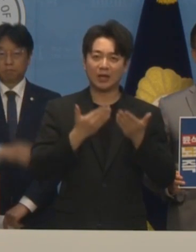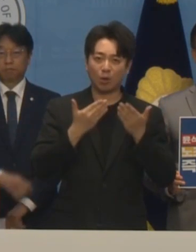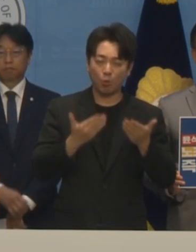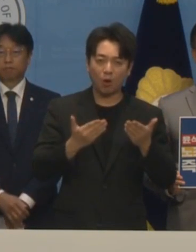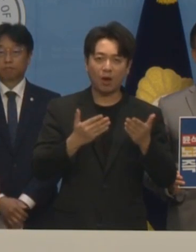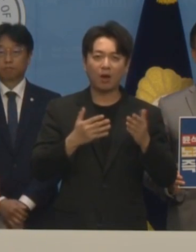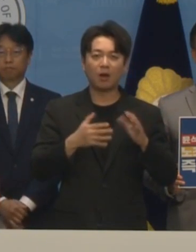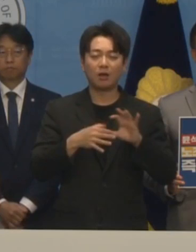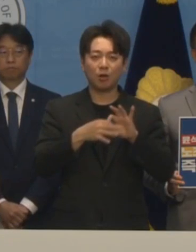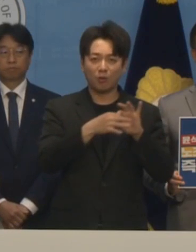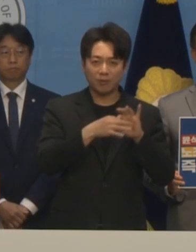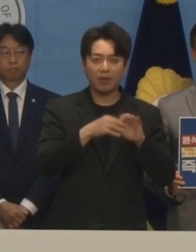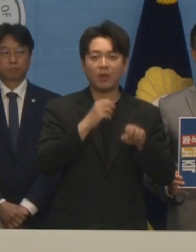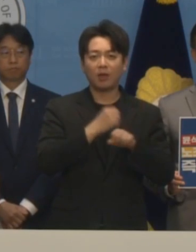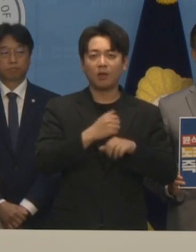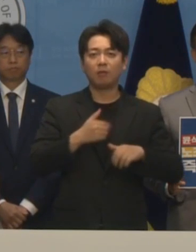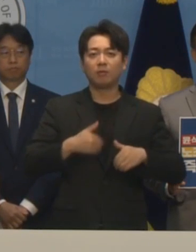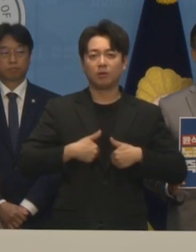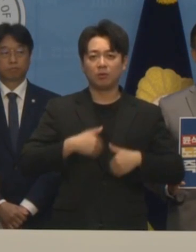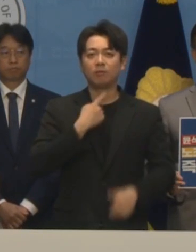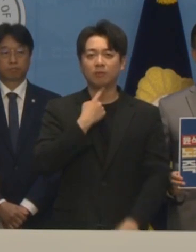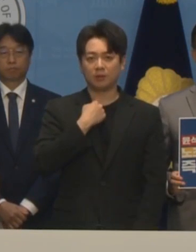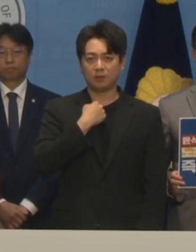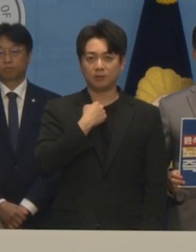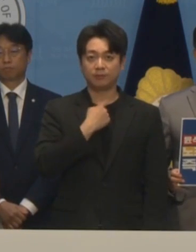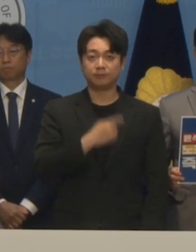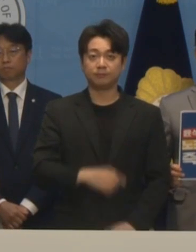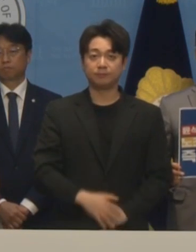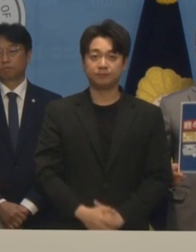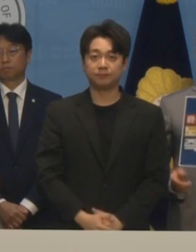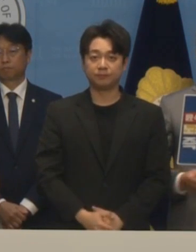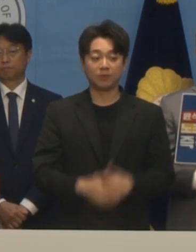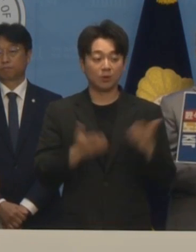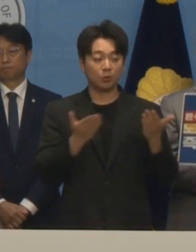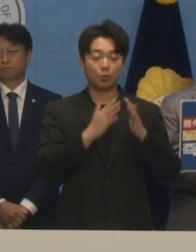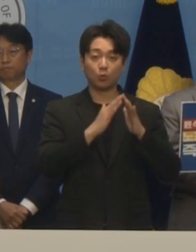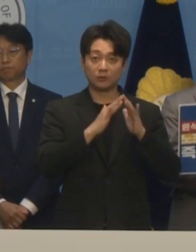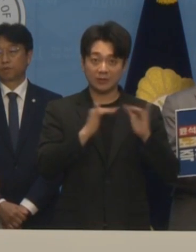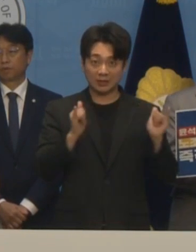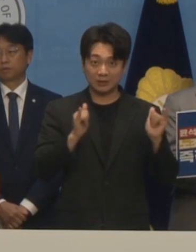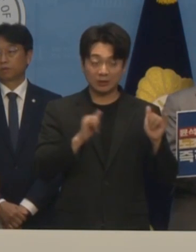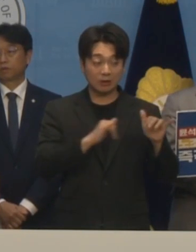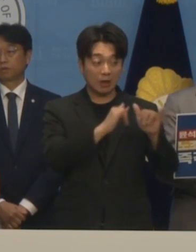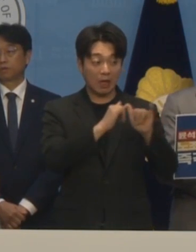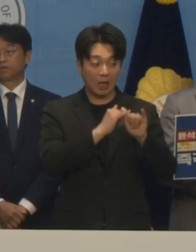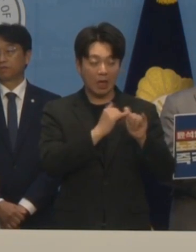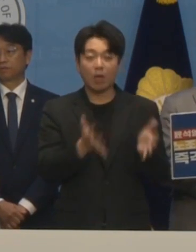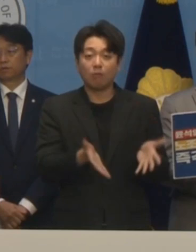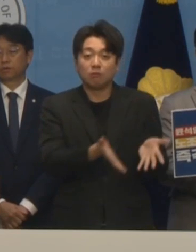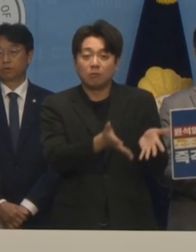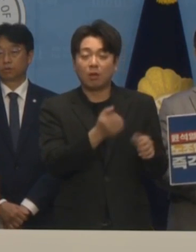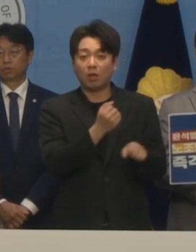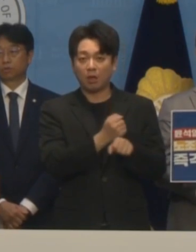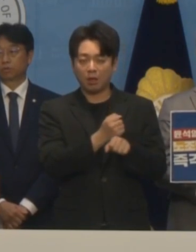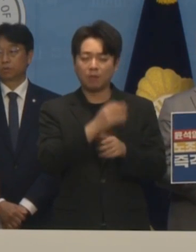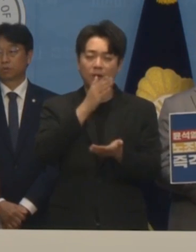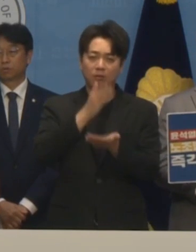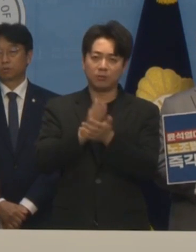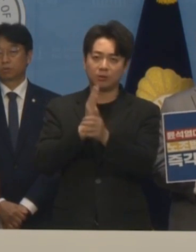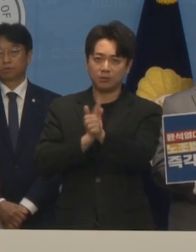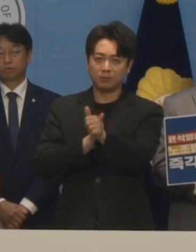연대가 있었습니다. 더 이상 노동자를 죽음의 벼랑으로 내몰지